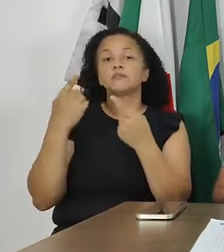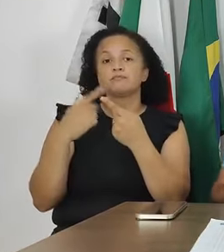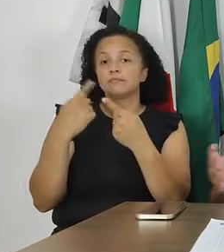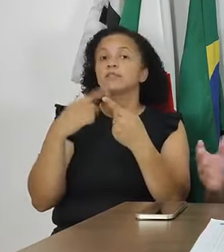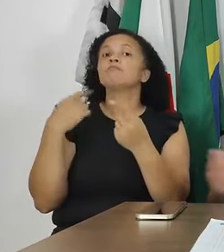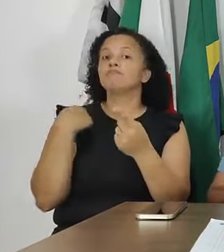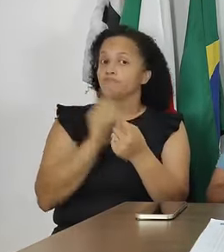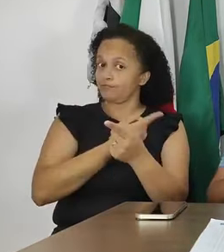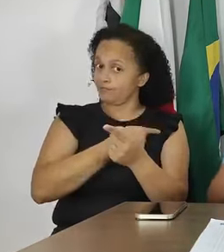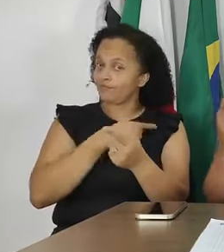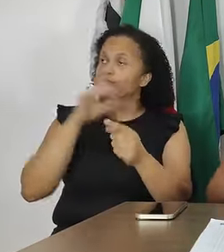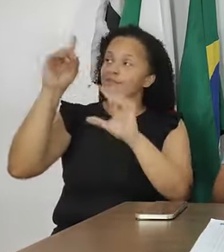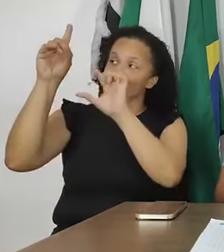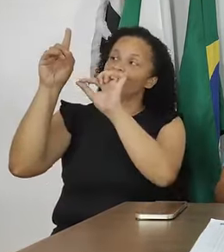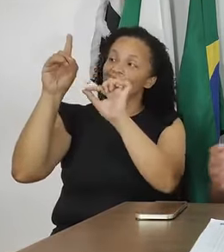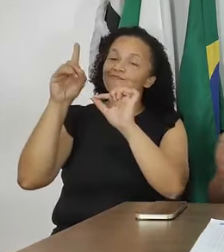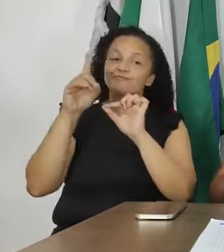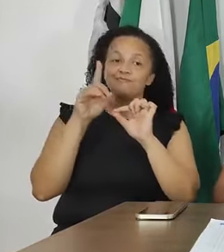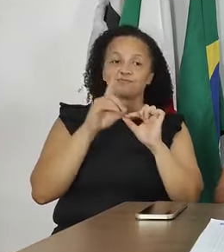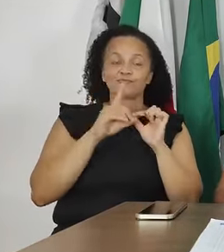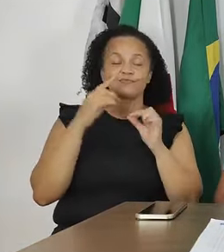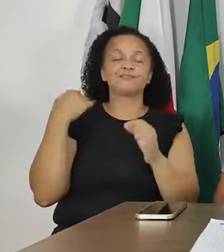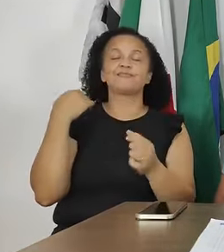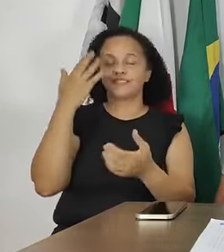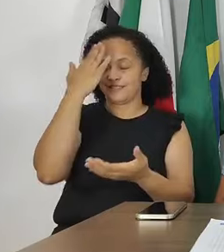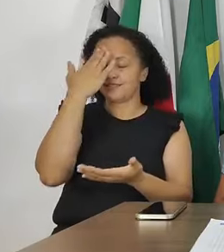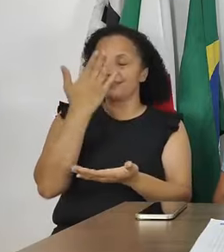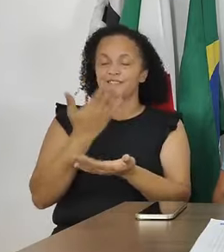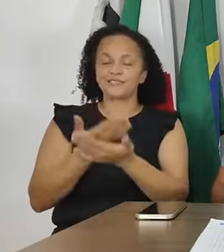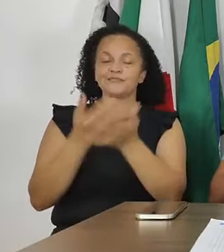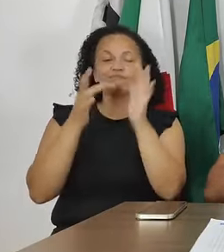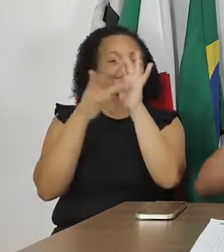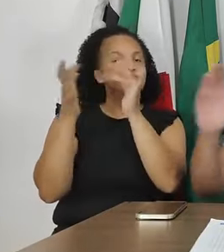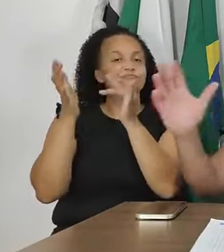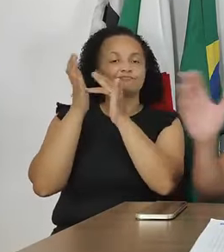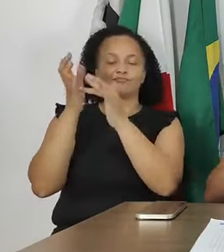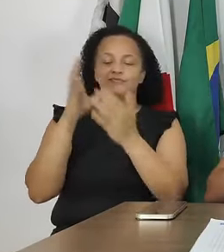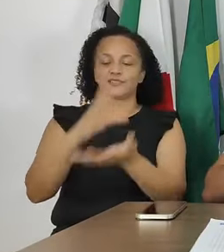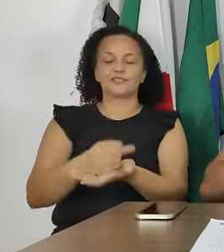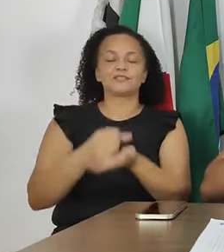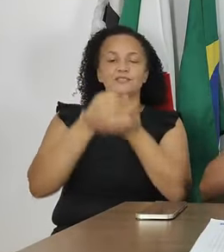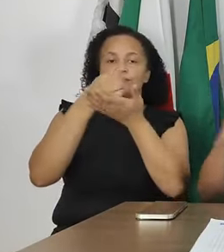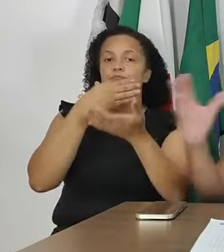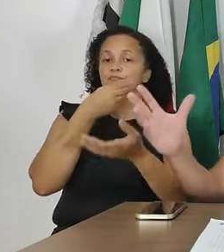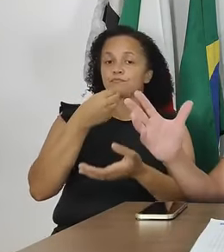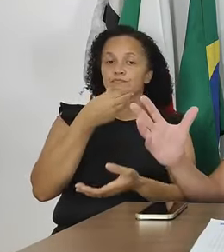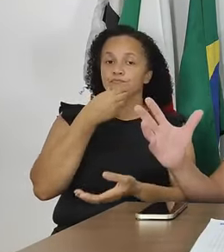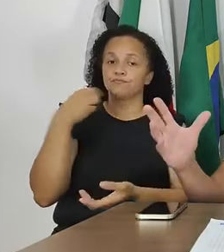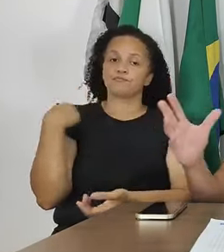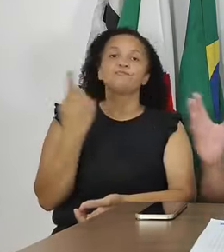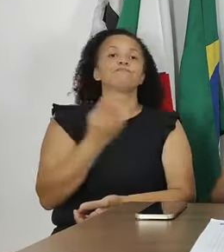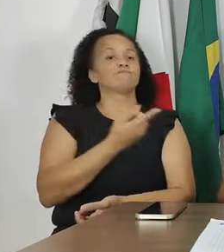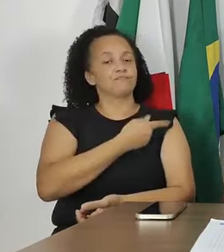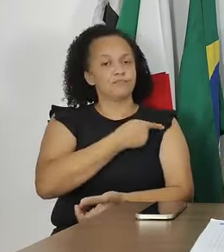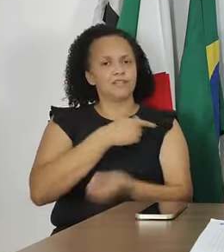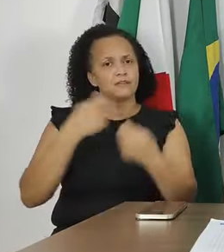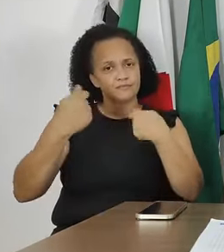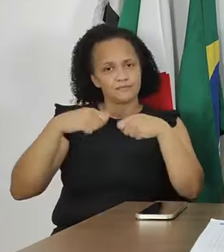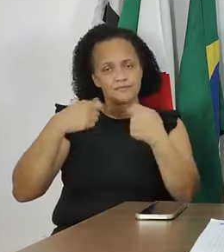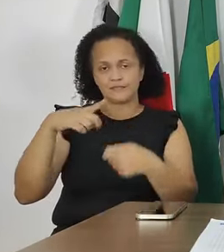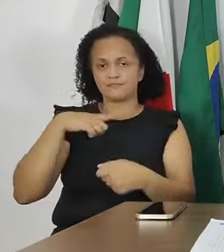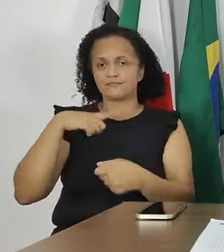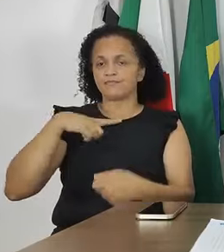aceitamos ao Senhor Jesus como Senhor e Salvador das nossas vidas, agora precisamos desenvolver uma nova identidade, porque as